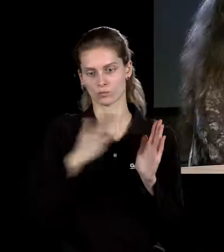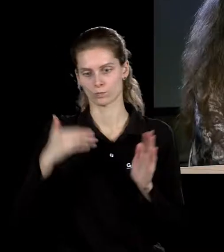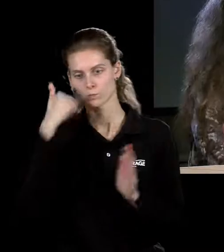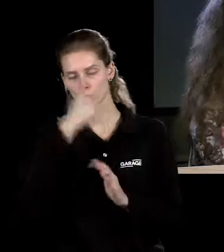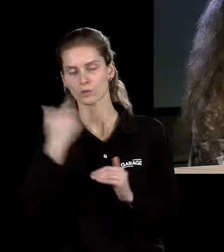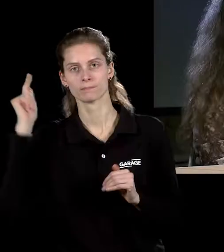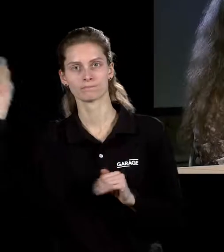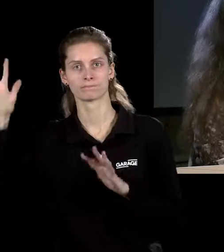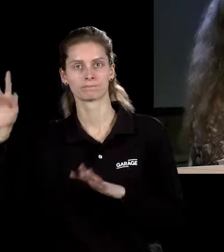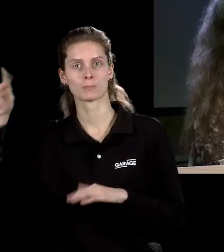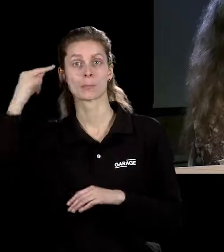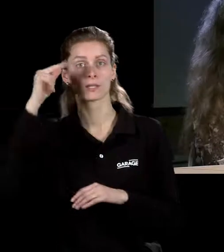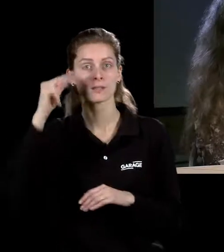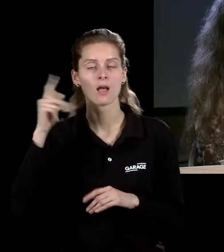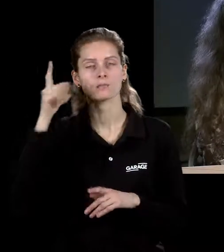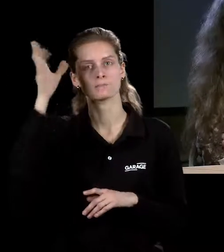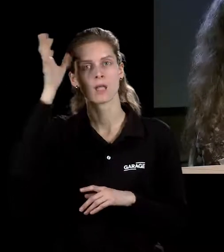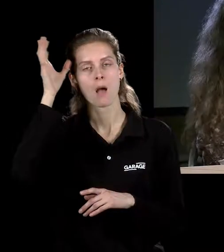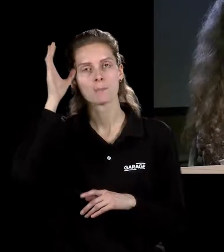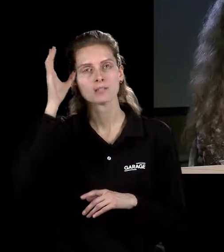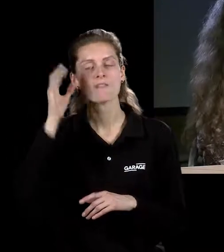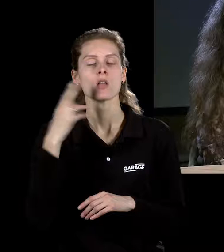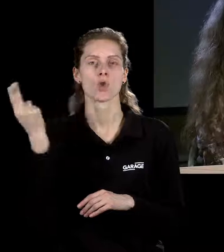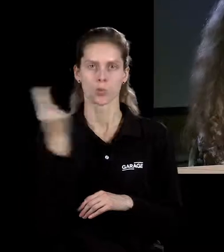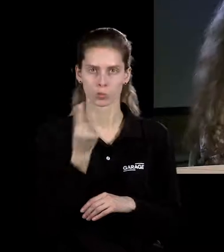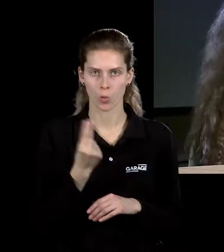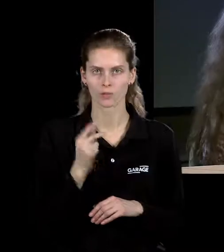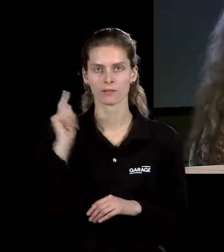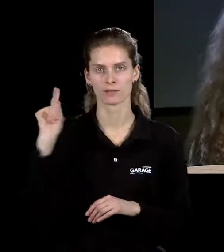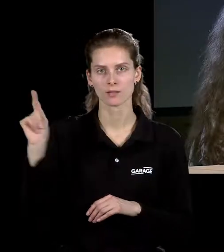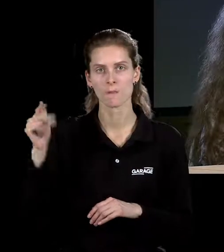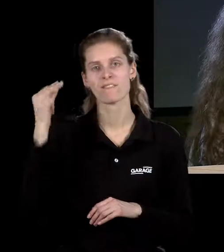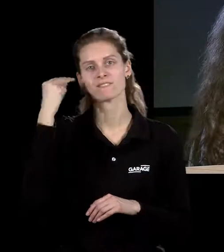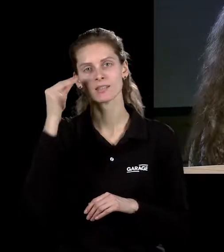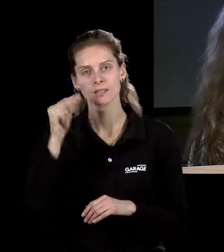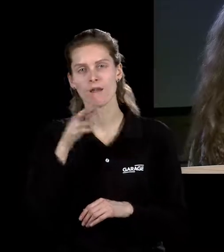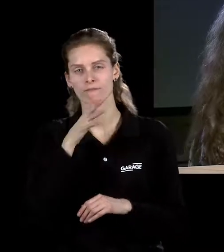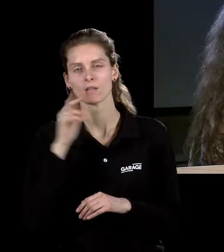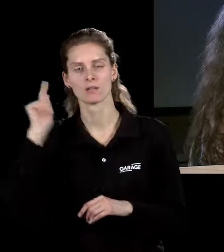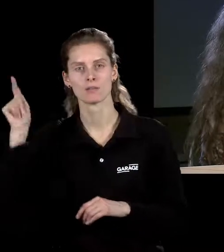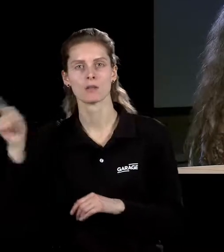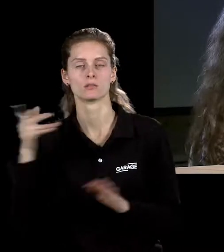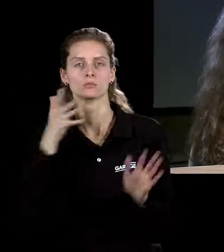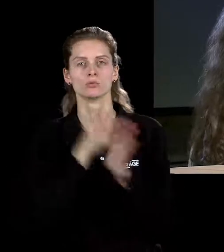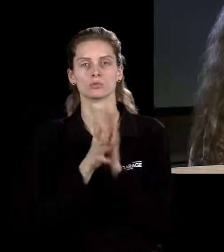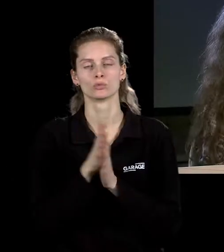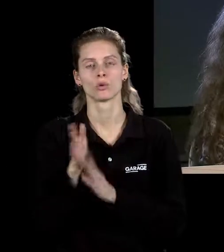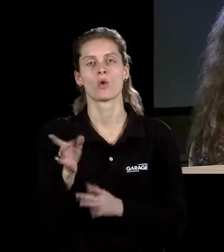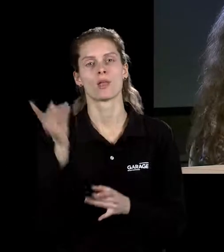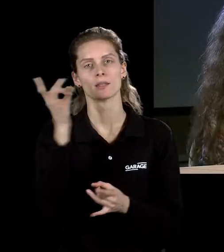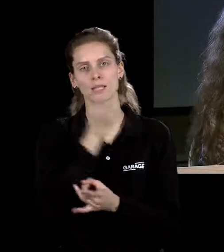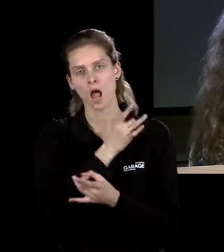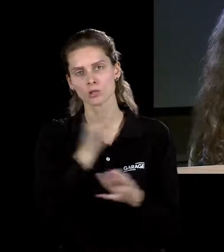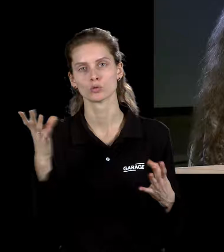Он получил, естественно, то образование, которое можно было, художественное, которое можно было получить в Китае того времени. Он изучал традиционную